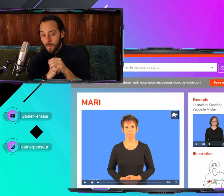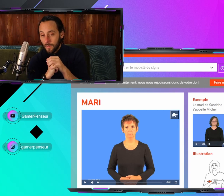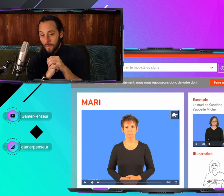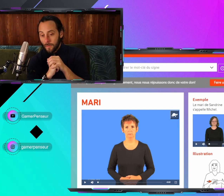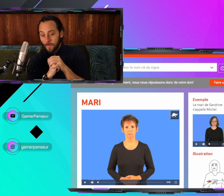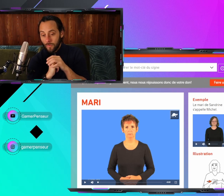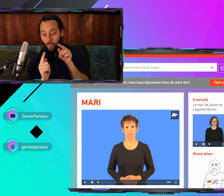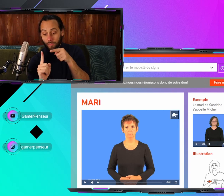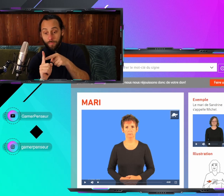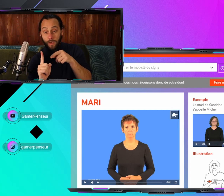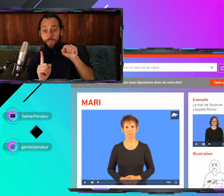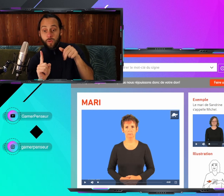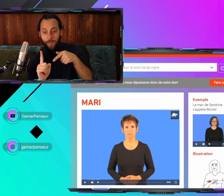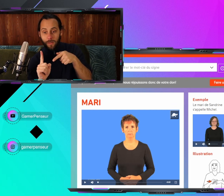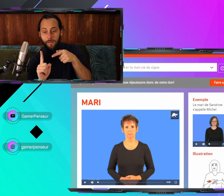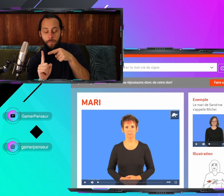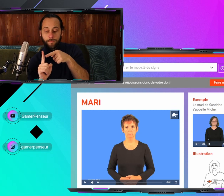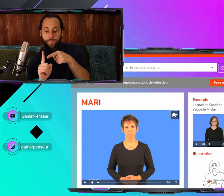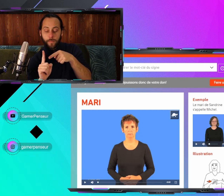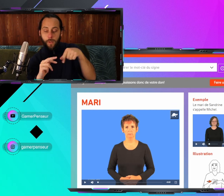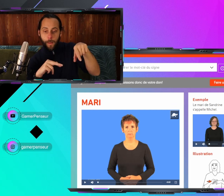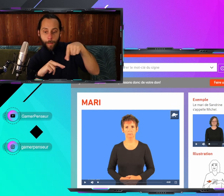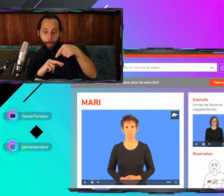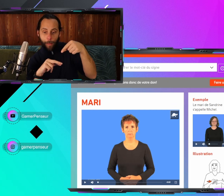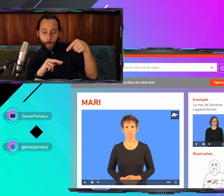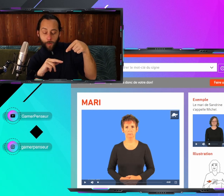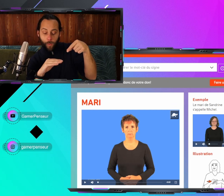Ouais. Donc, paf, Sandrine.